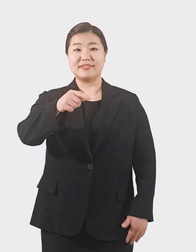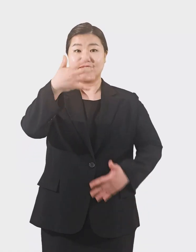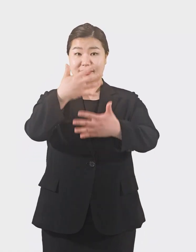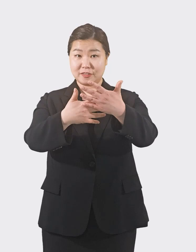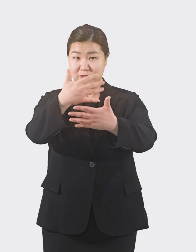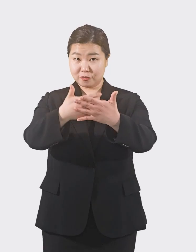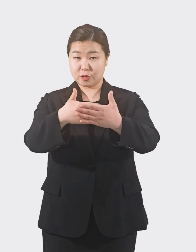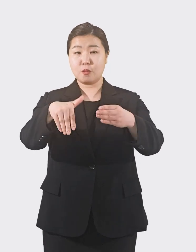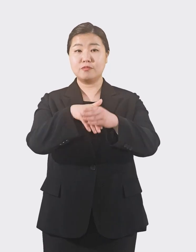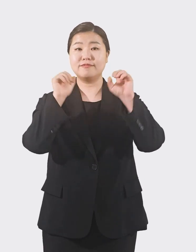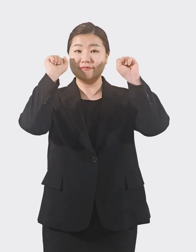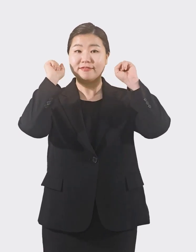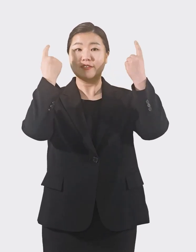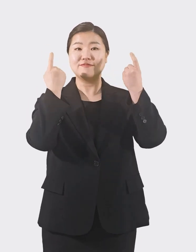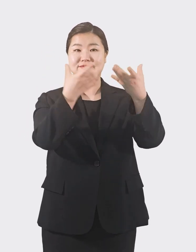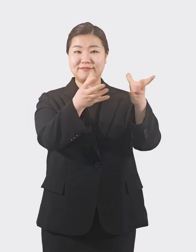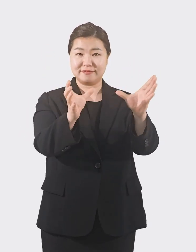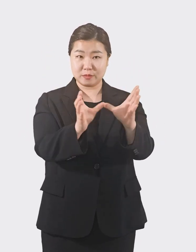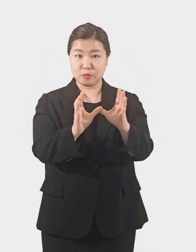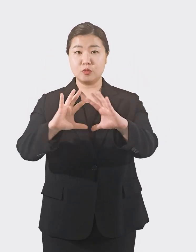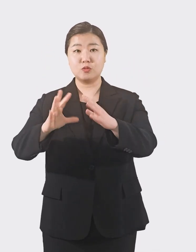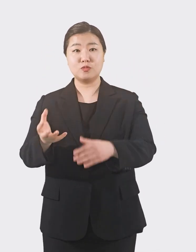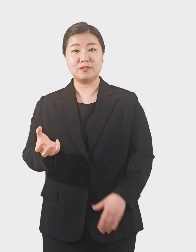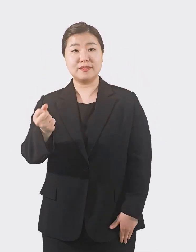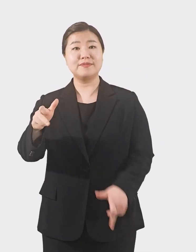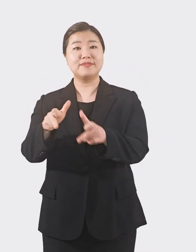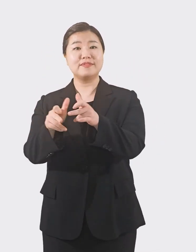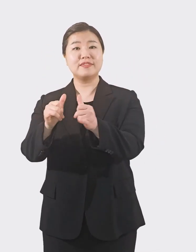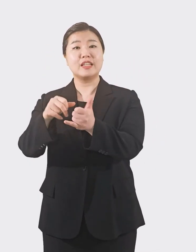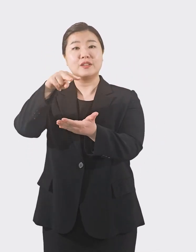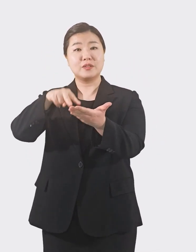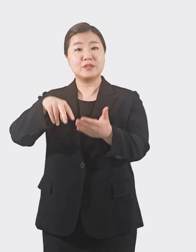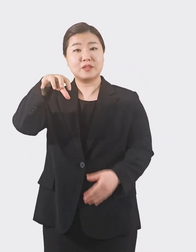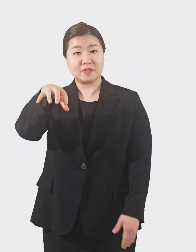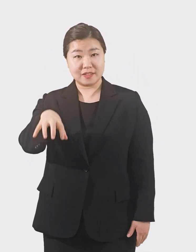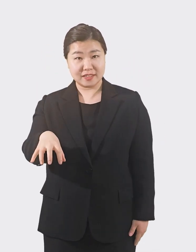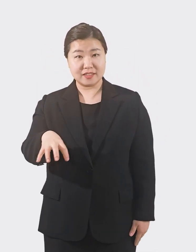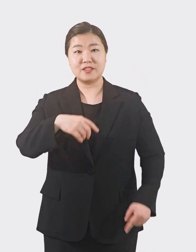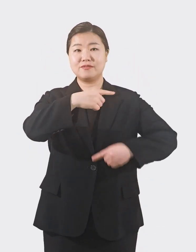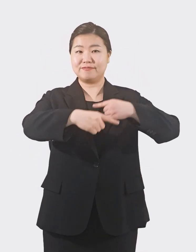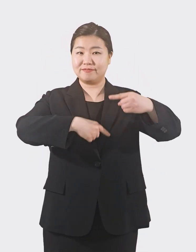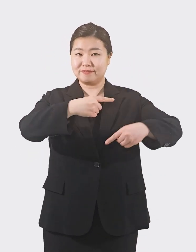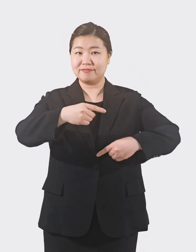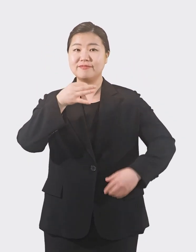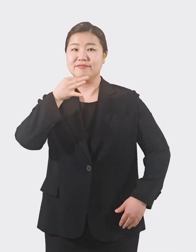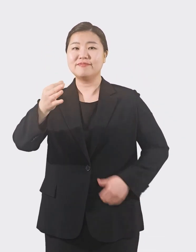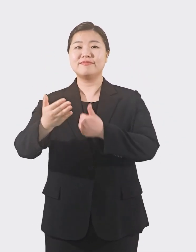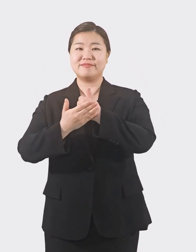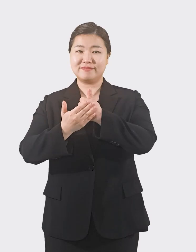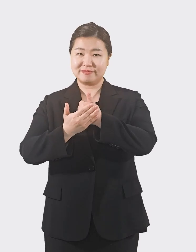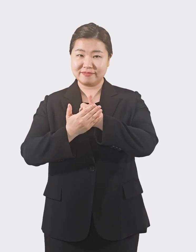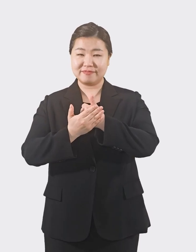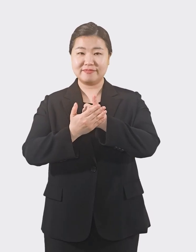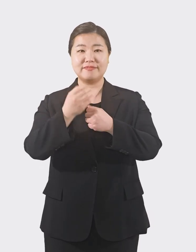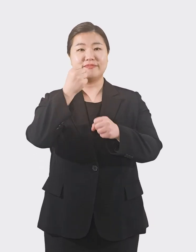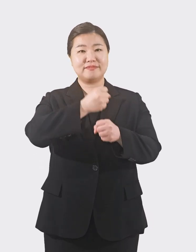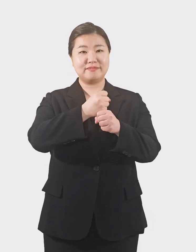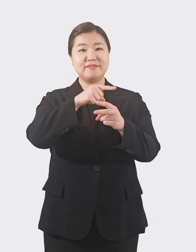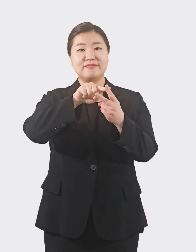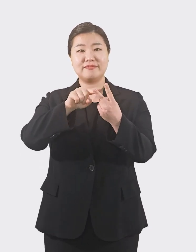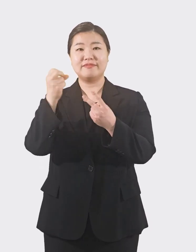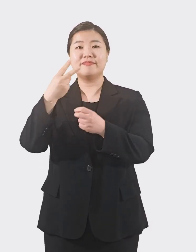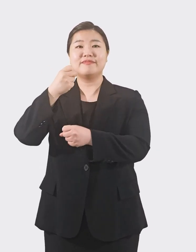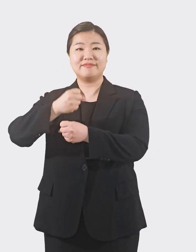본 영상은 문화체육관광부 국립장애인도서관의 수어, 음성 지원을 받아 제작, 재구성한 것입니다.